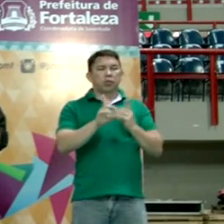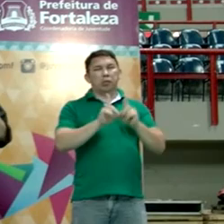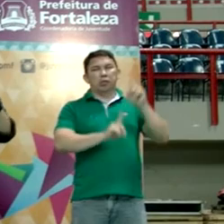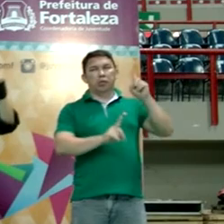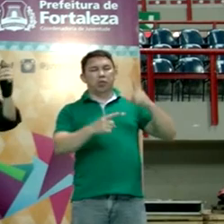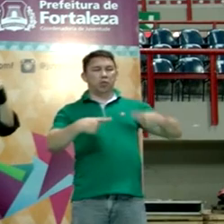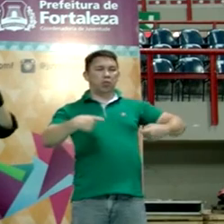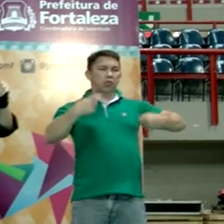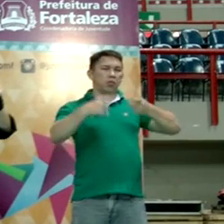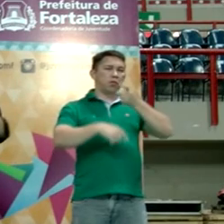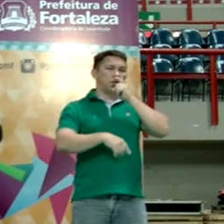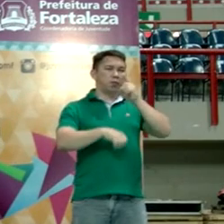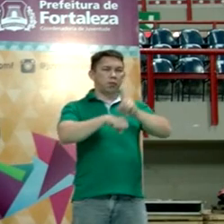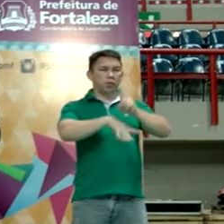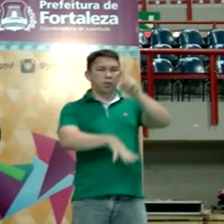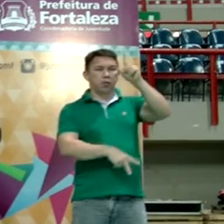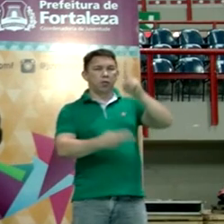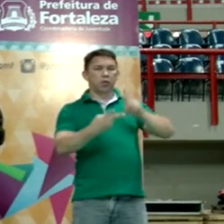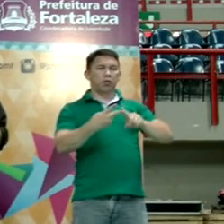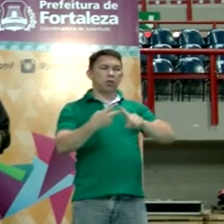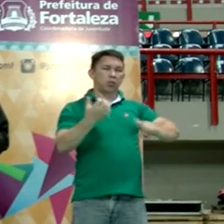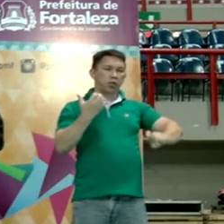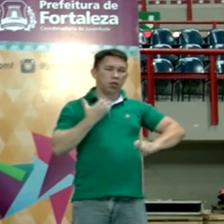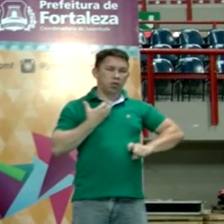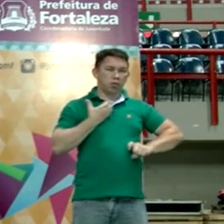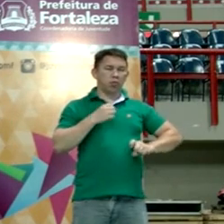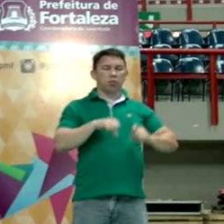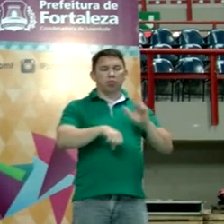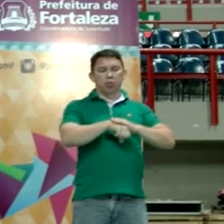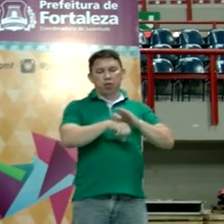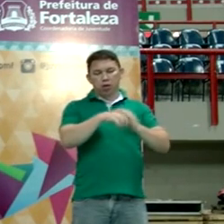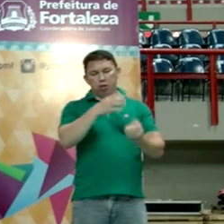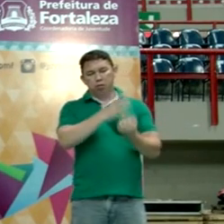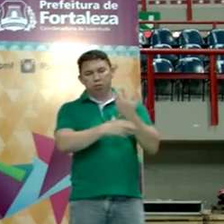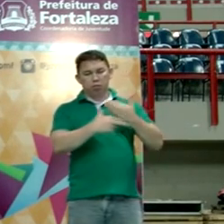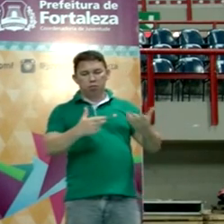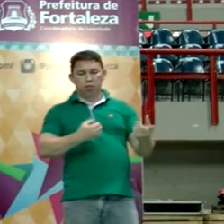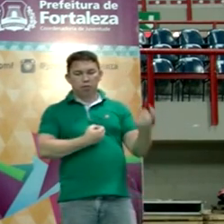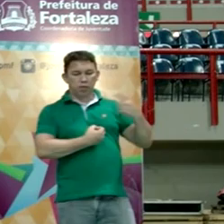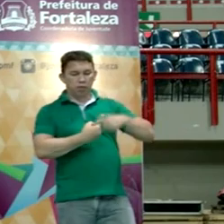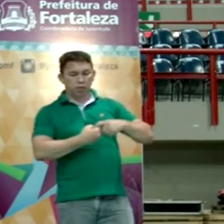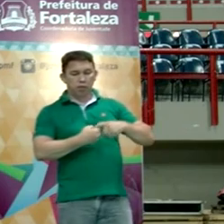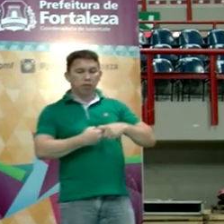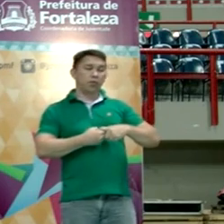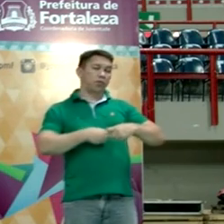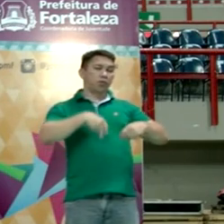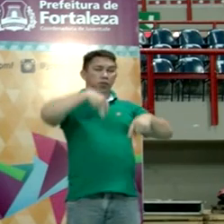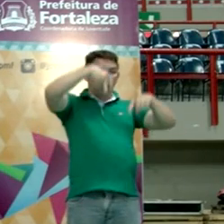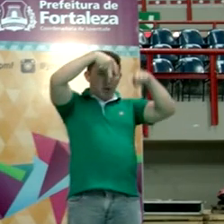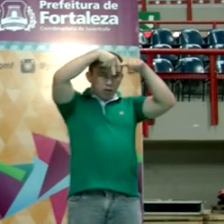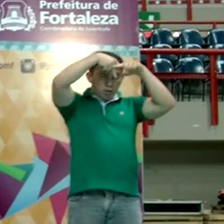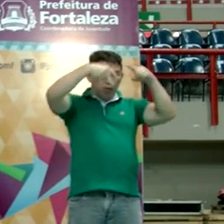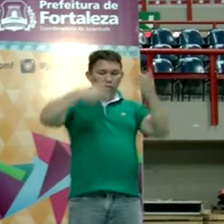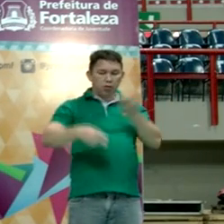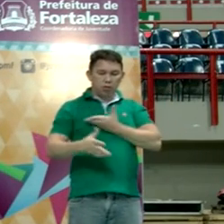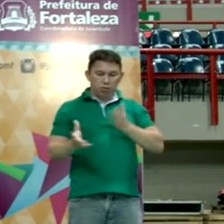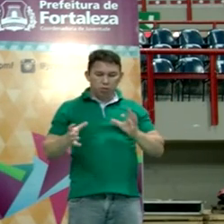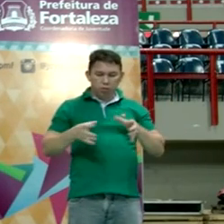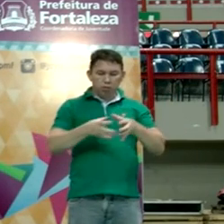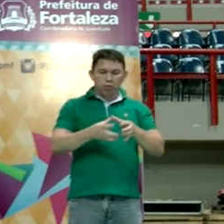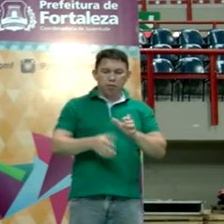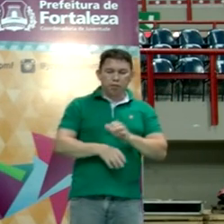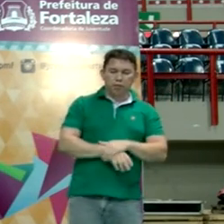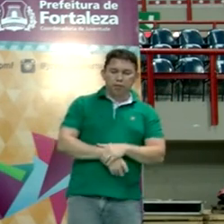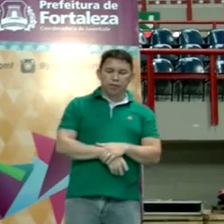Fria, da corrida espacial e da corrida armamentista. Pois bem, mas voltando aqui para o Capitão América e seus amigos. Meu